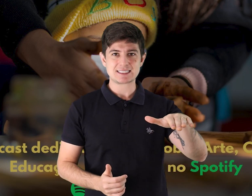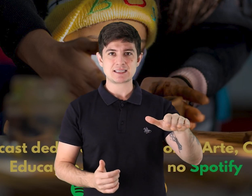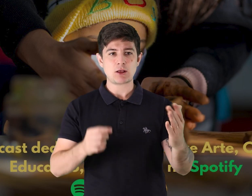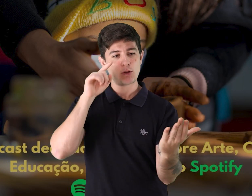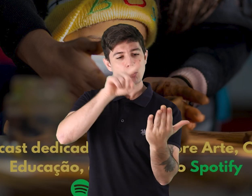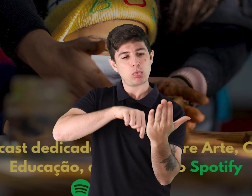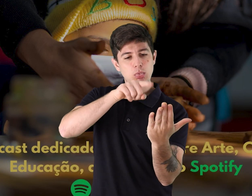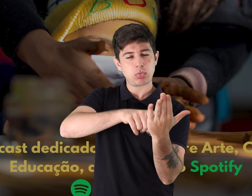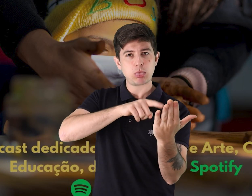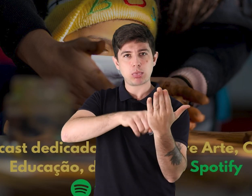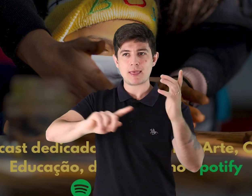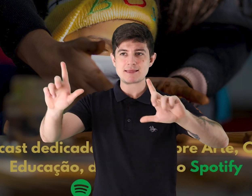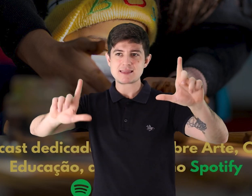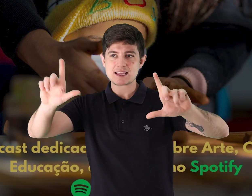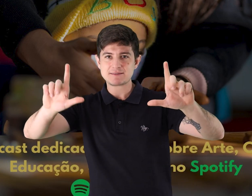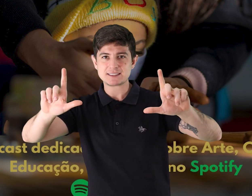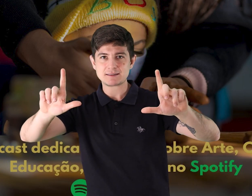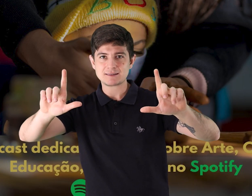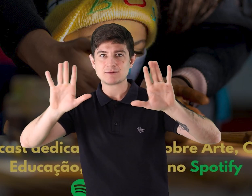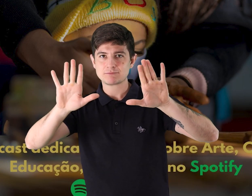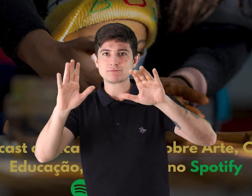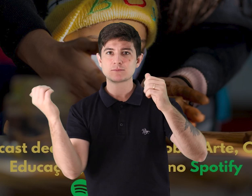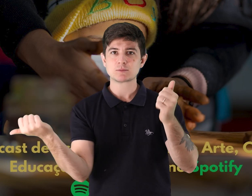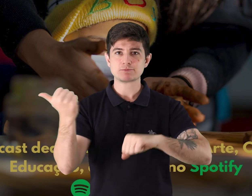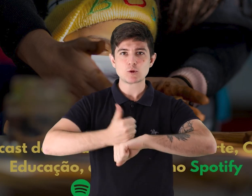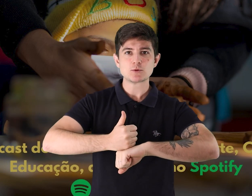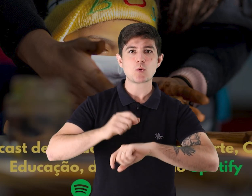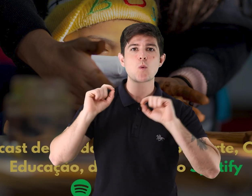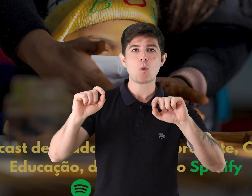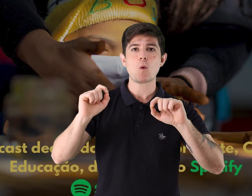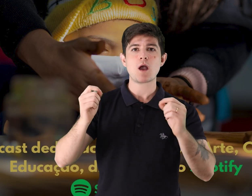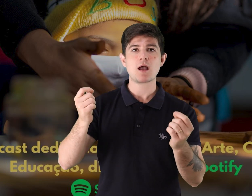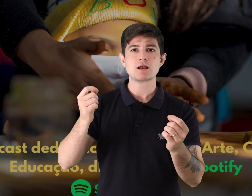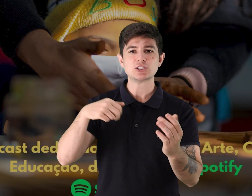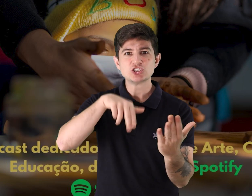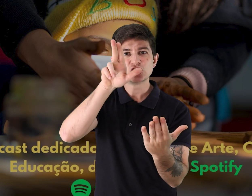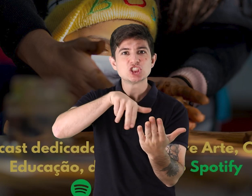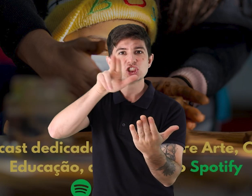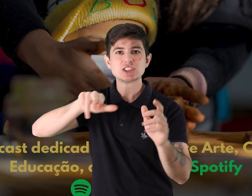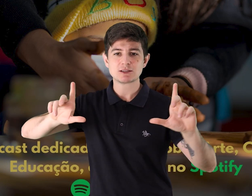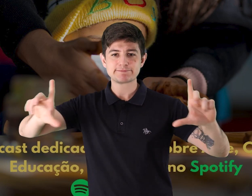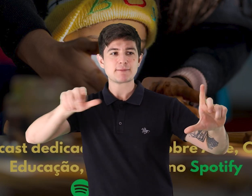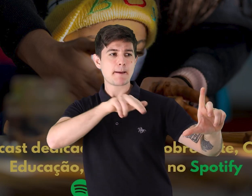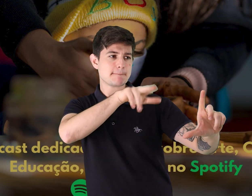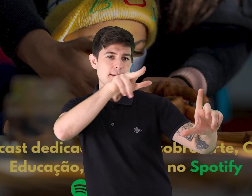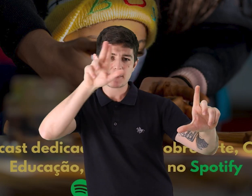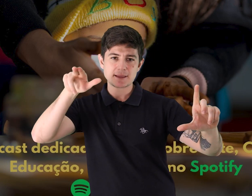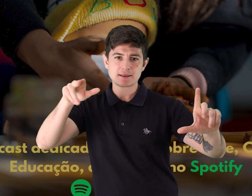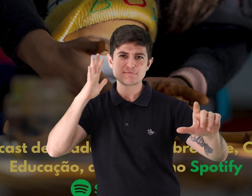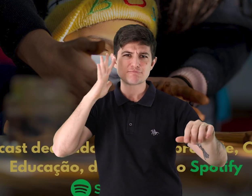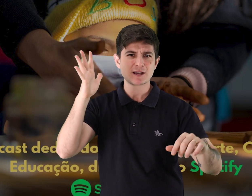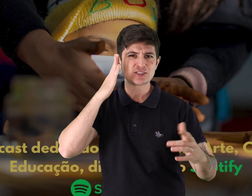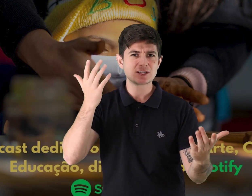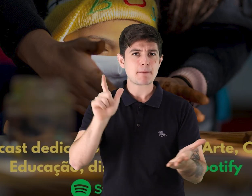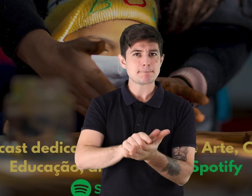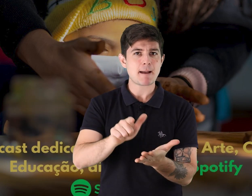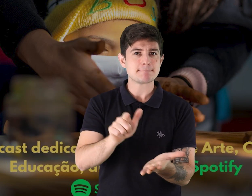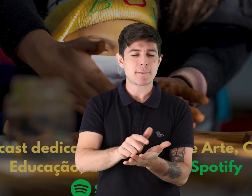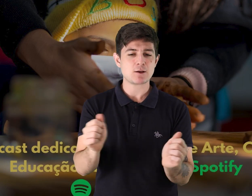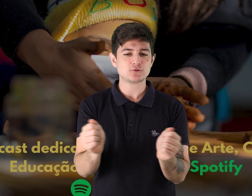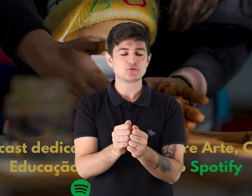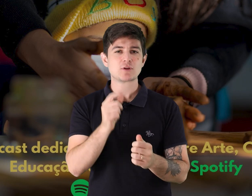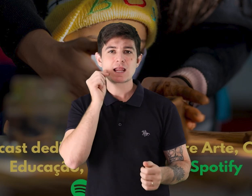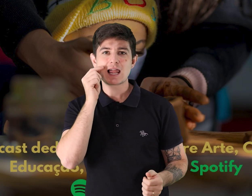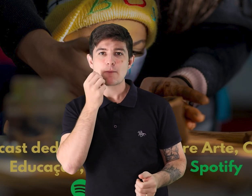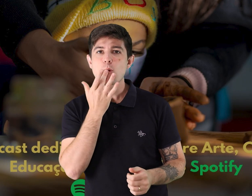deixar uma criança na tela de uma TV, proporcionar a ela uma tela de tintas, né? Não é?